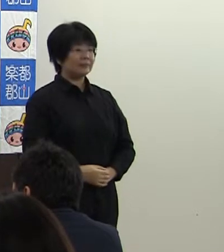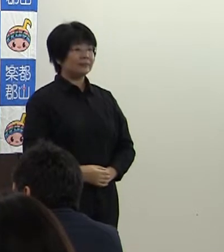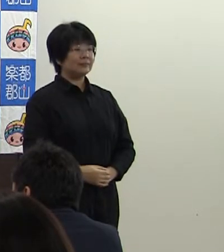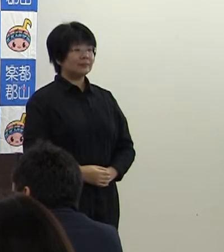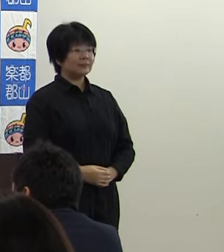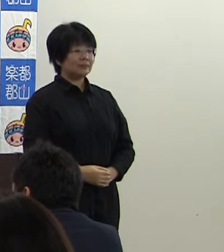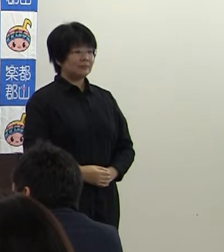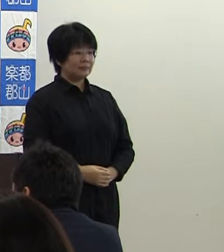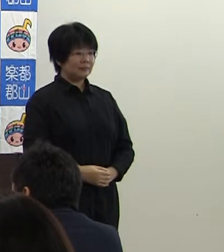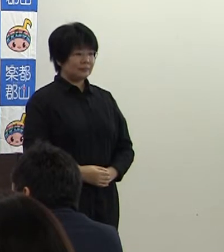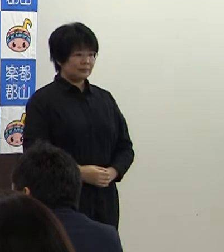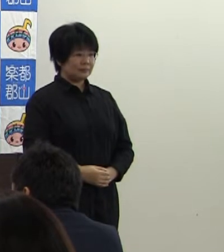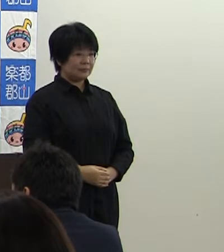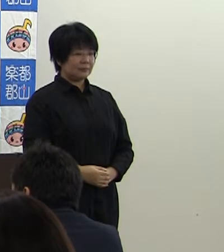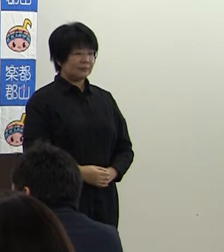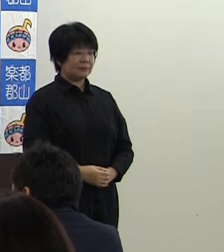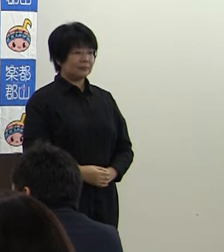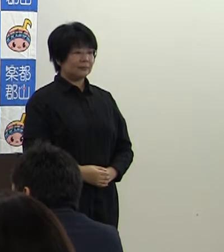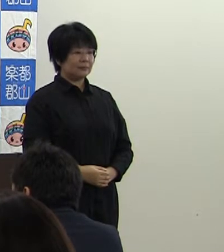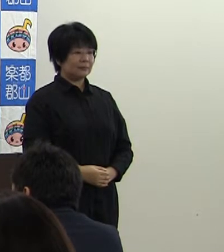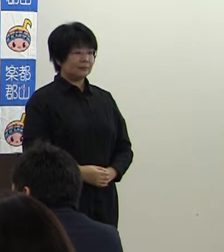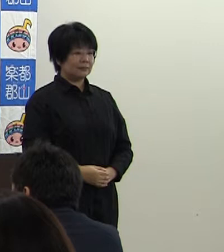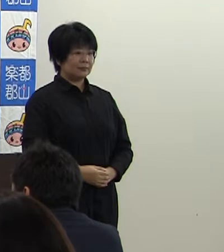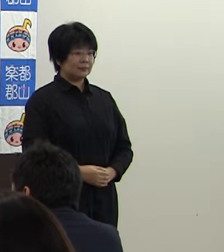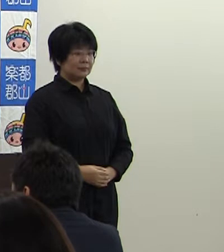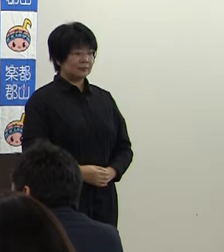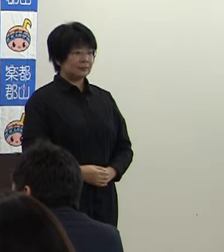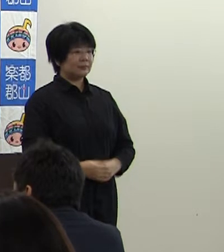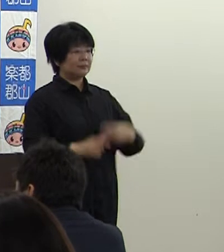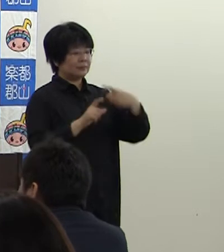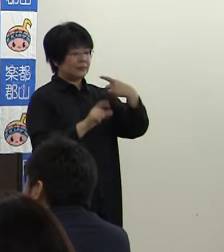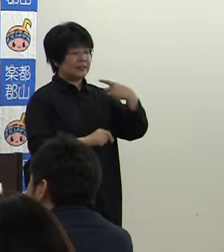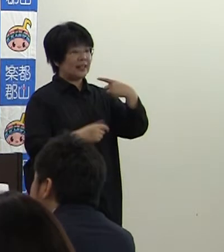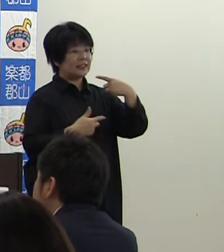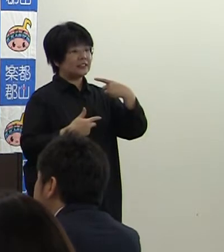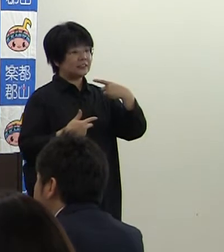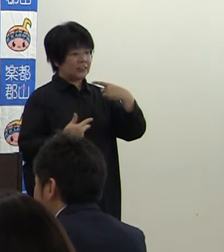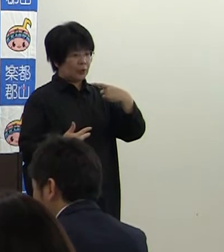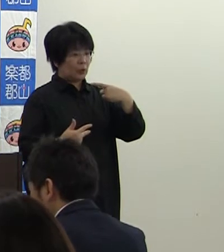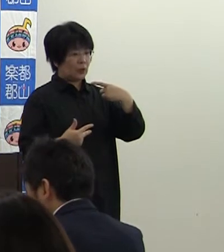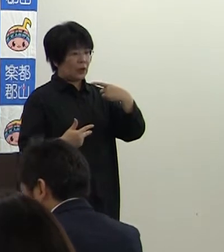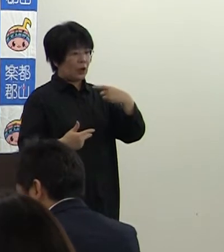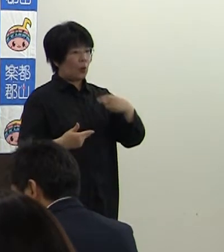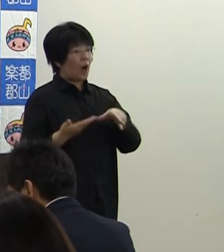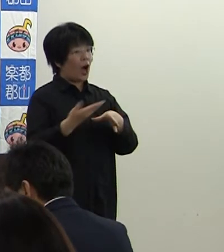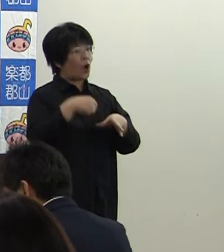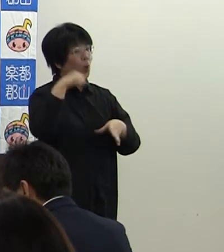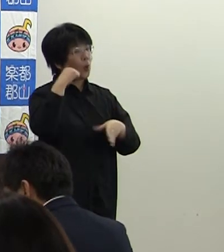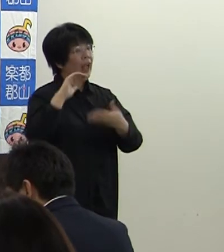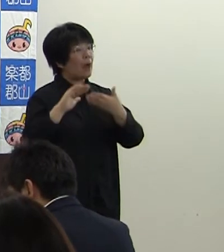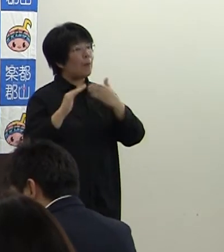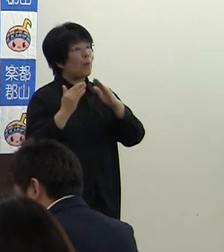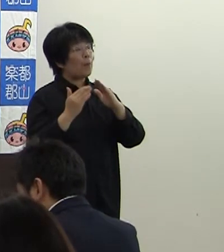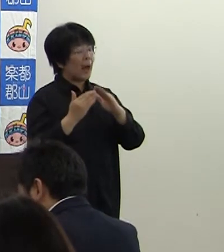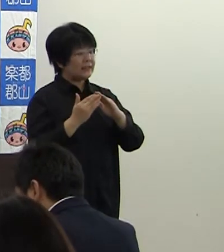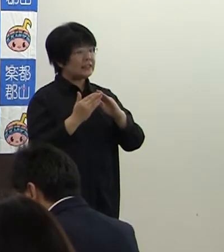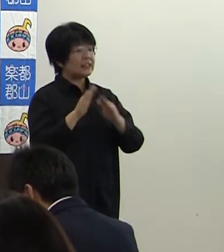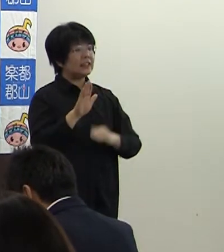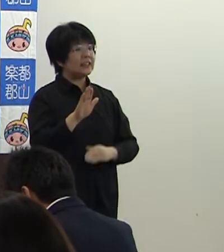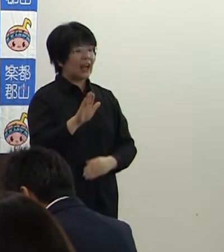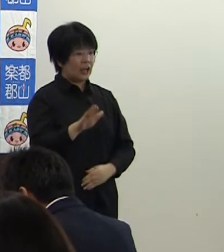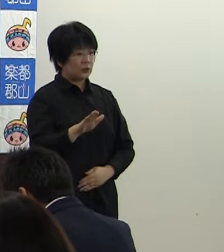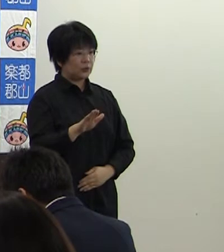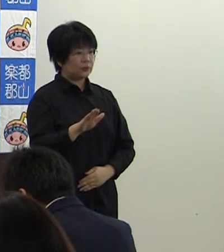お手元にありますように、7日は湖南の